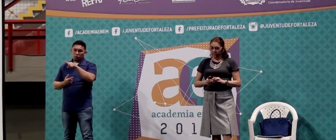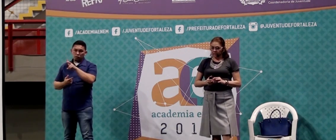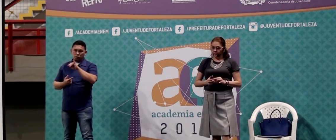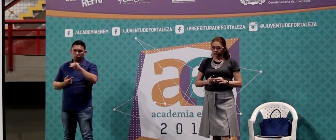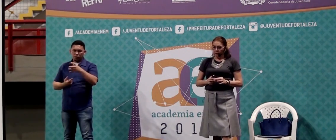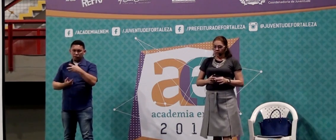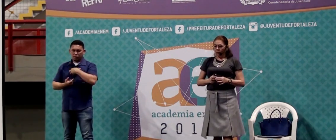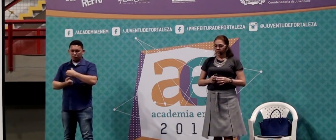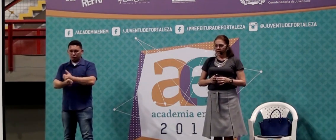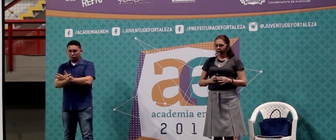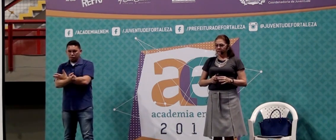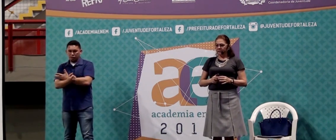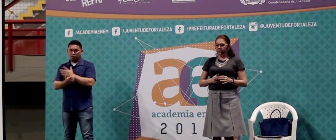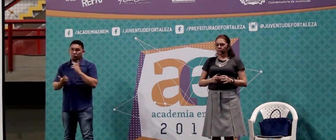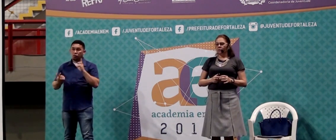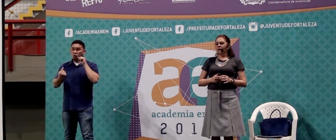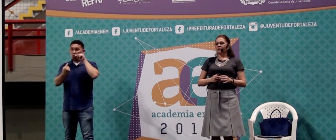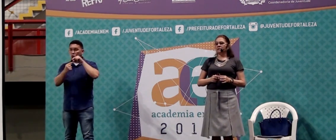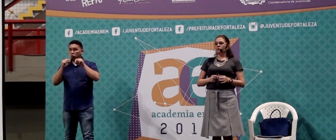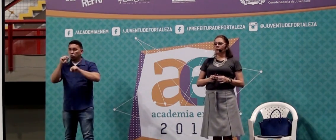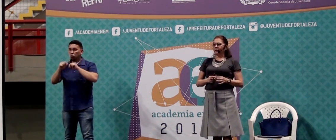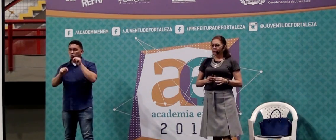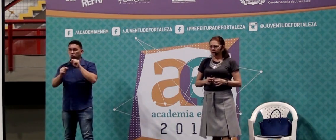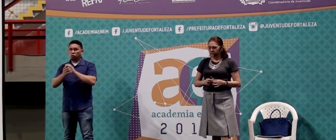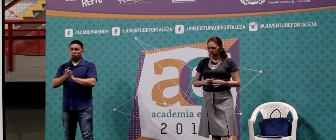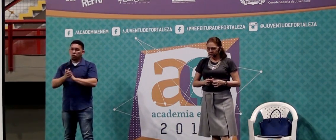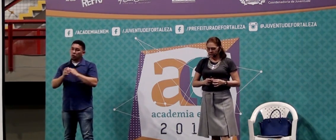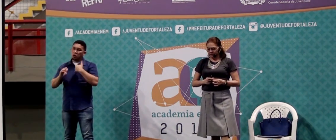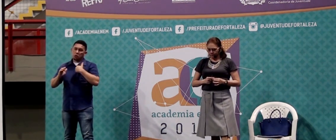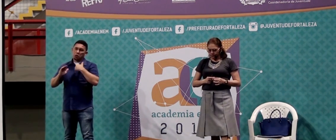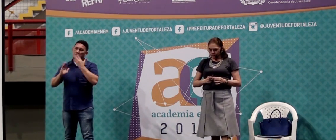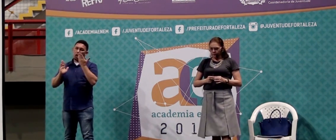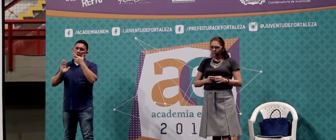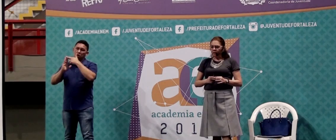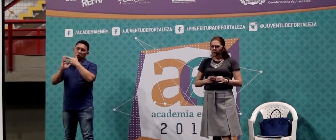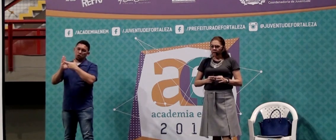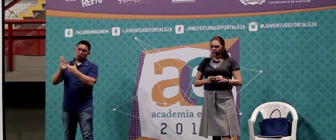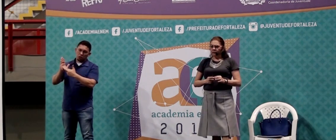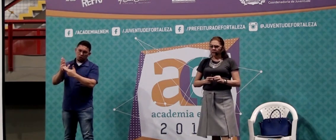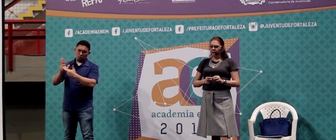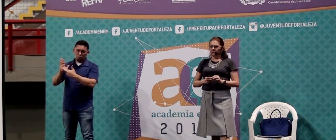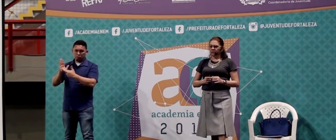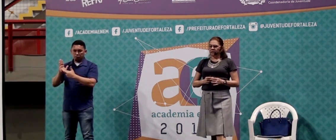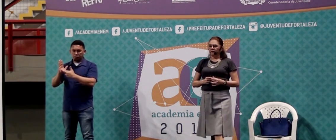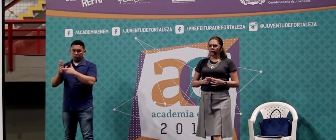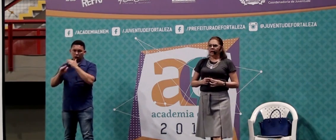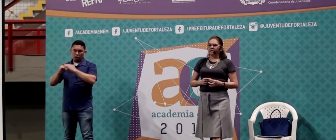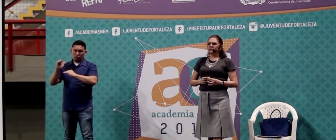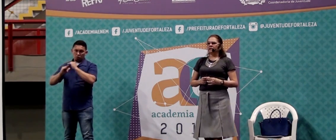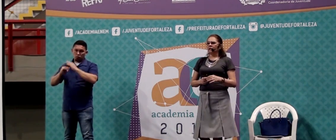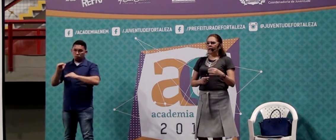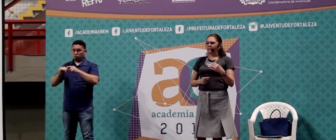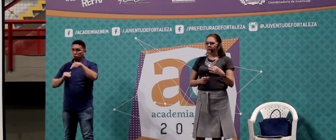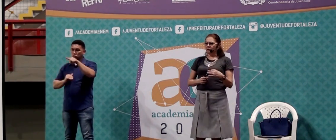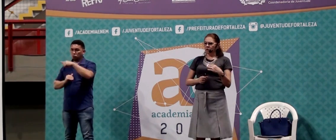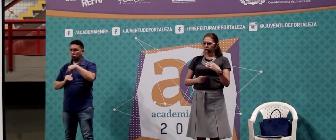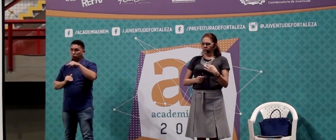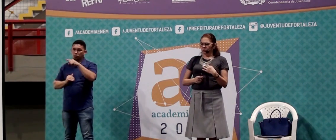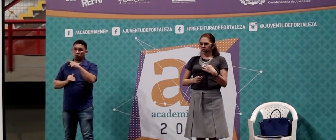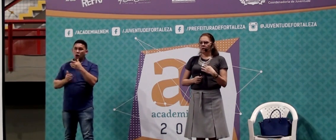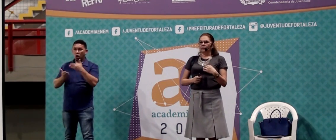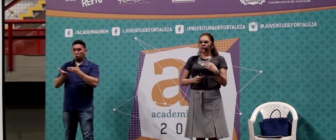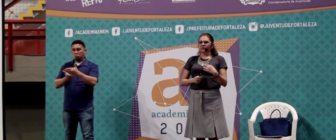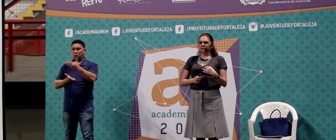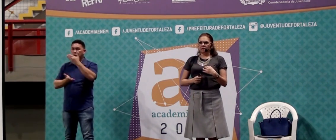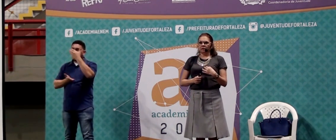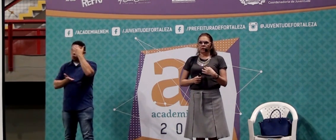essa noção. Com relação às competências, eu queria que você soubesse, a partir de